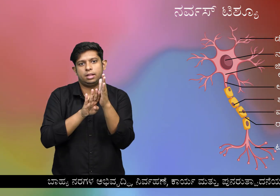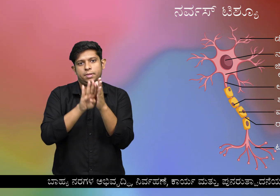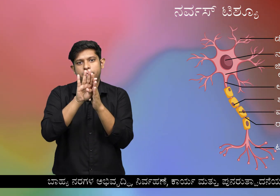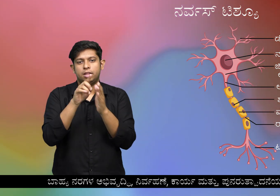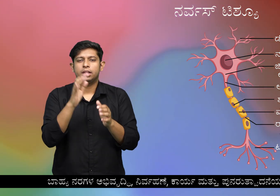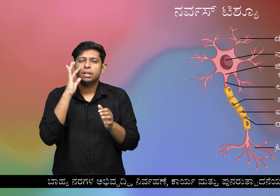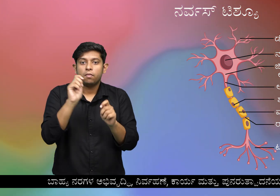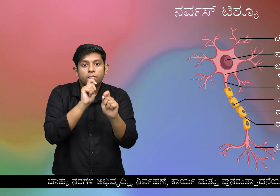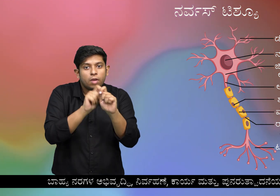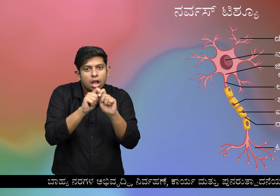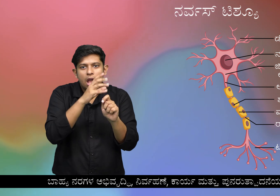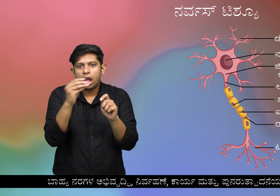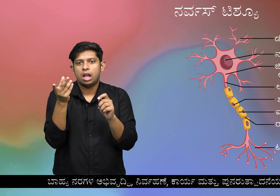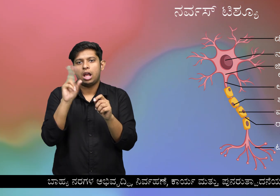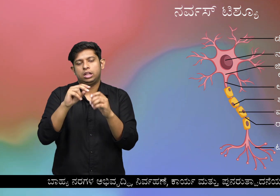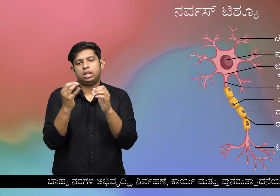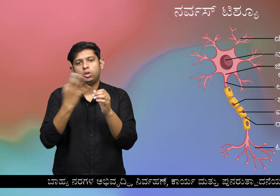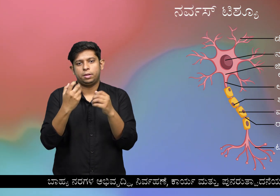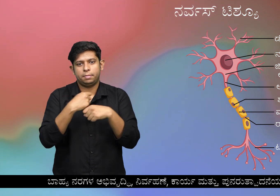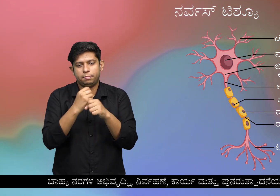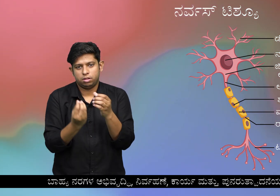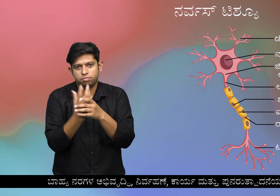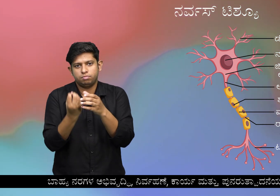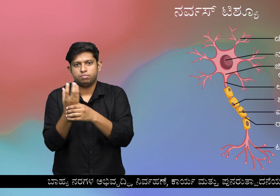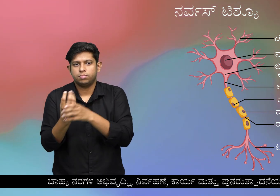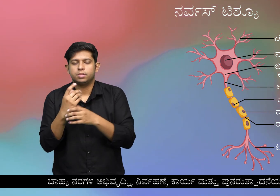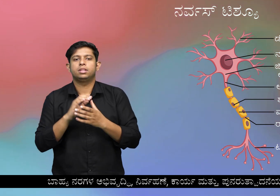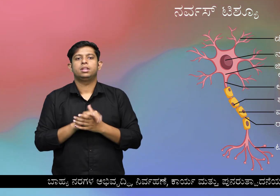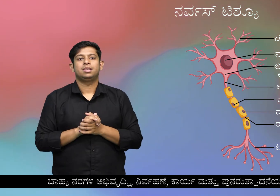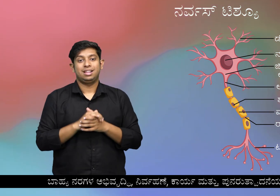ಅಭಿವೃದ್ಧಿ, ನಿರ್ವಹಣೆ, ಕಾರ್ಯ ಮತ್ತು ಪುನರುತ್ಪಾದನೆಯಲ್ಲಿ ಮುಖ್ಯ ಪಾತ್ರ.